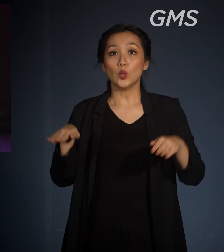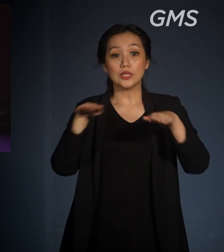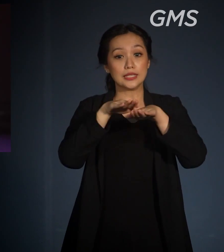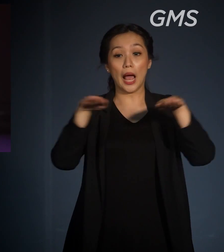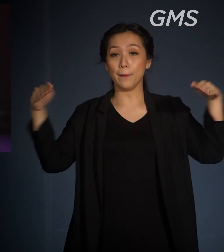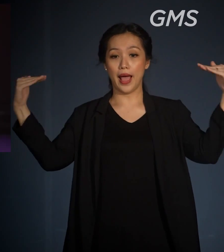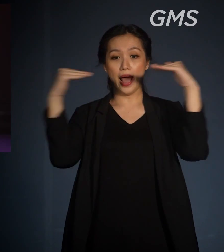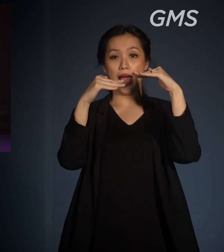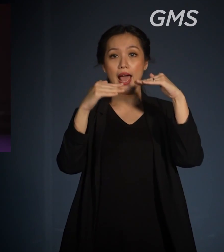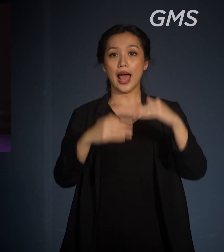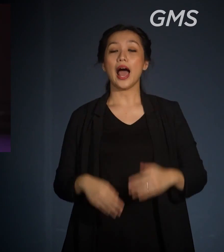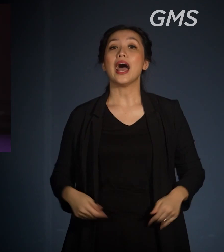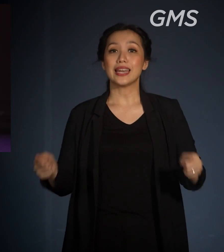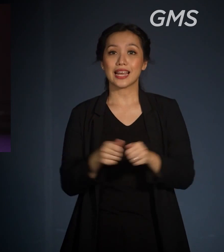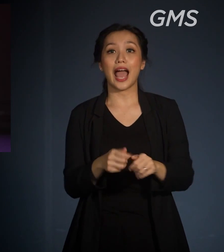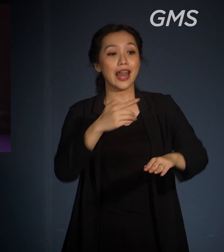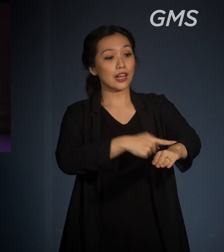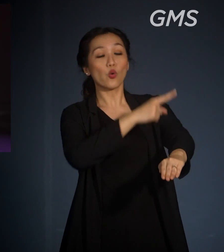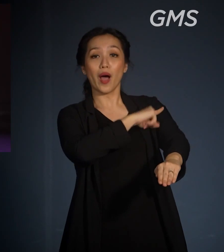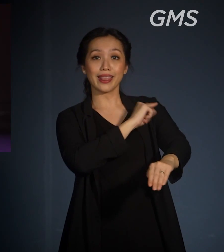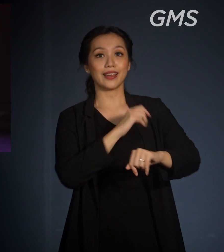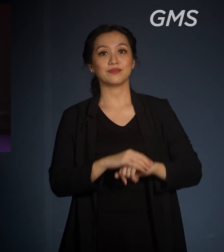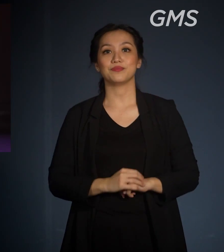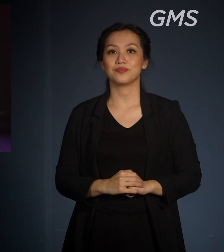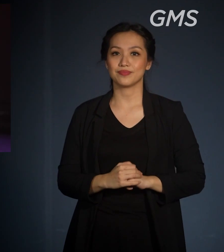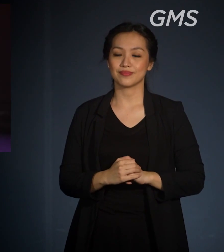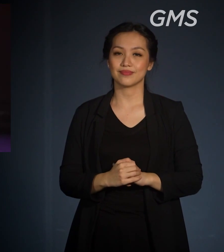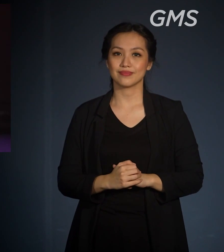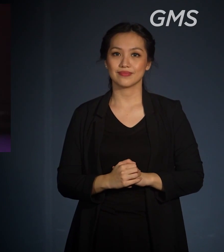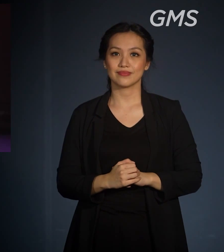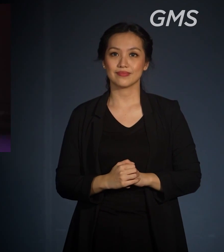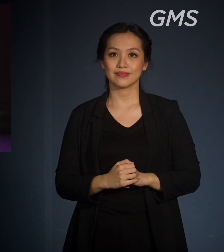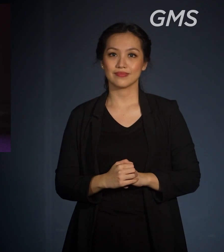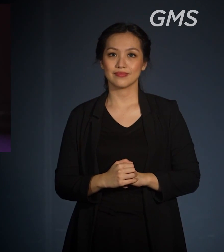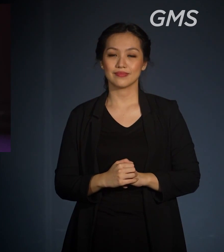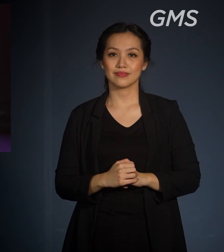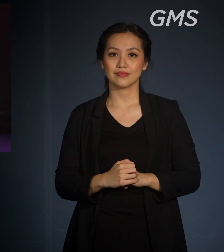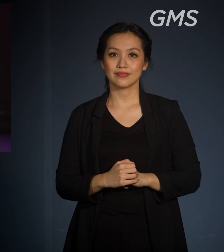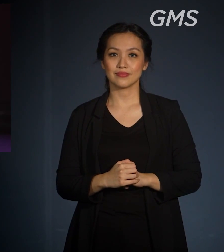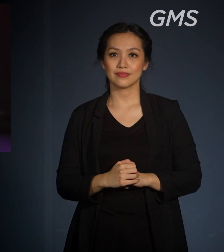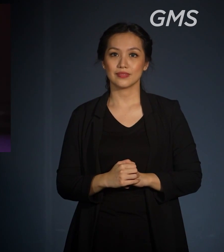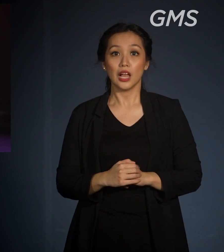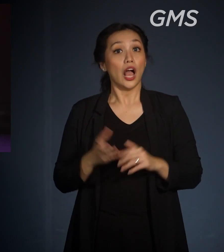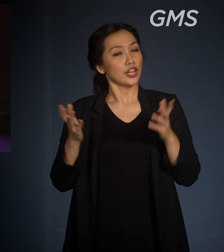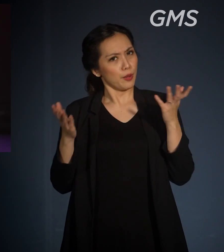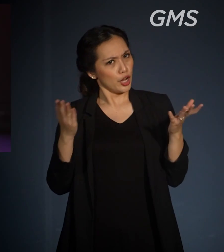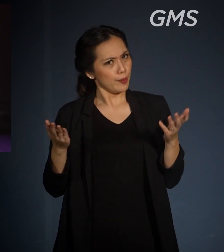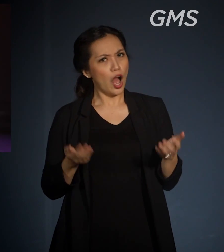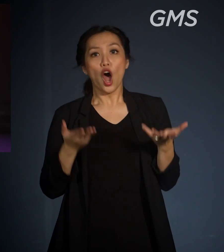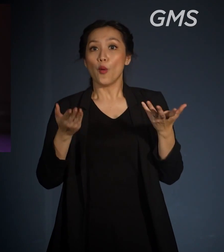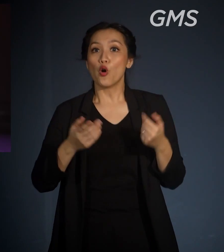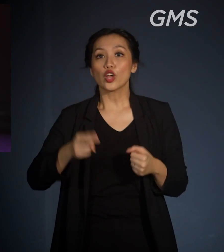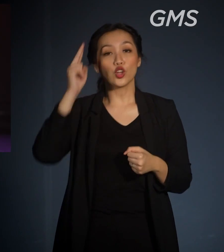dalam kehidupan kita. Saudara mesti sadari. Dan ternyata ada satu waktu di mana, saudara, ketika